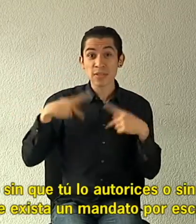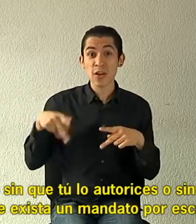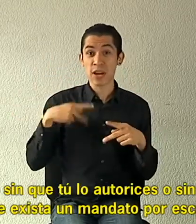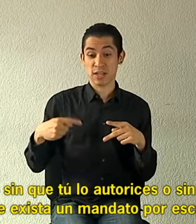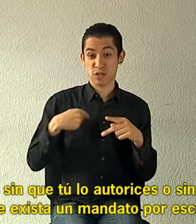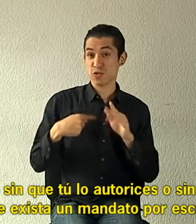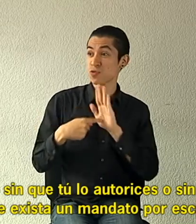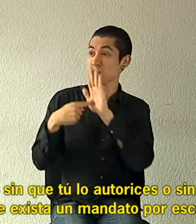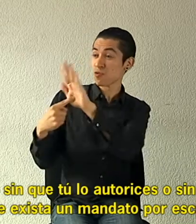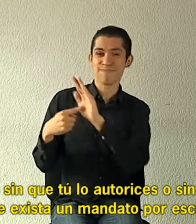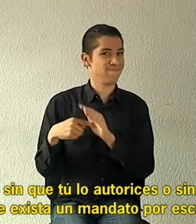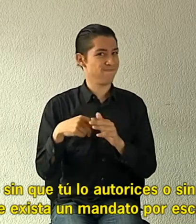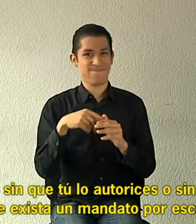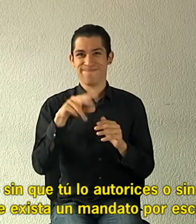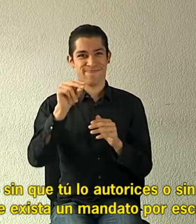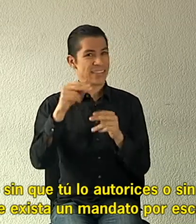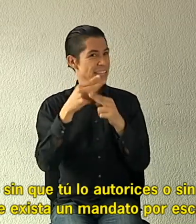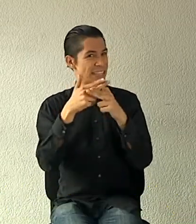exista un mandato por escrito